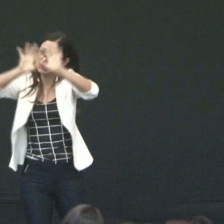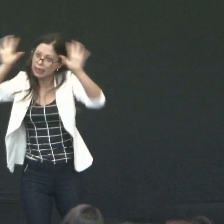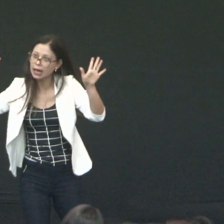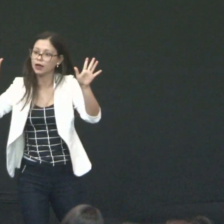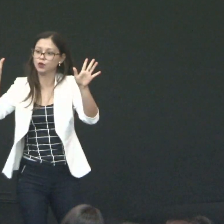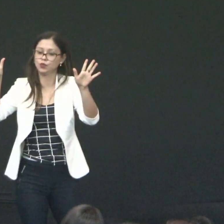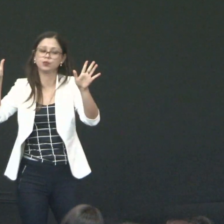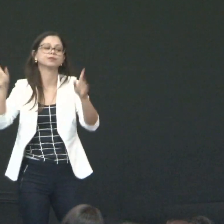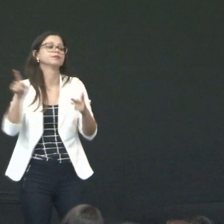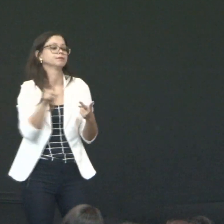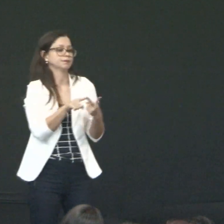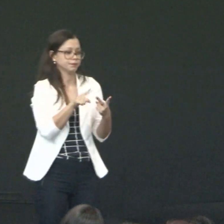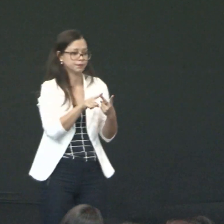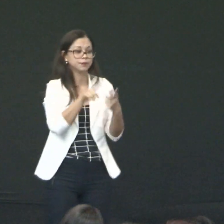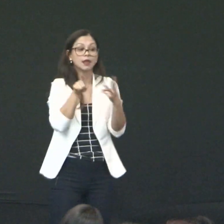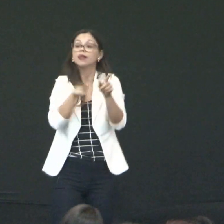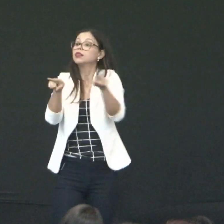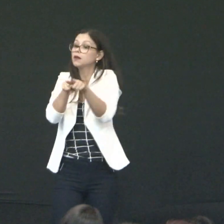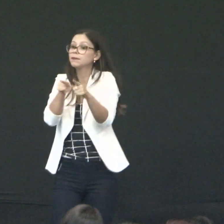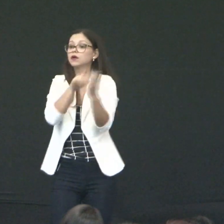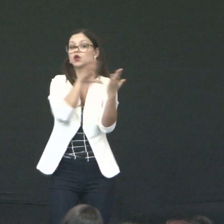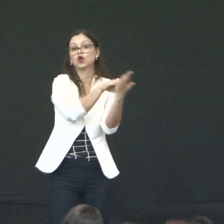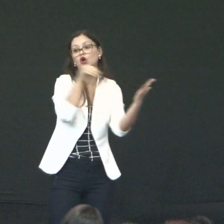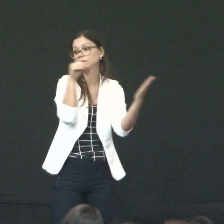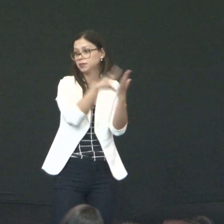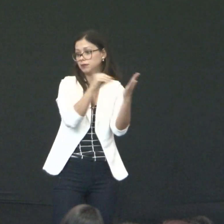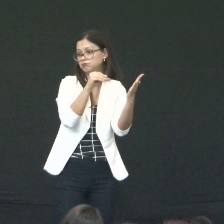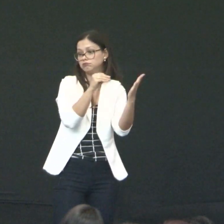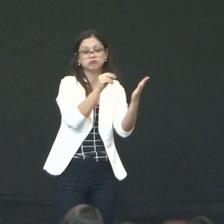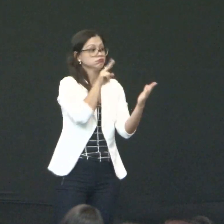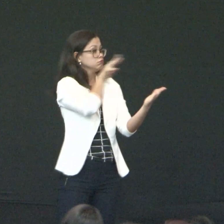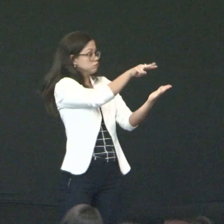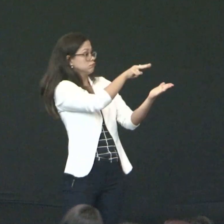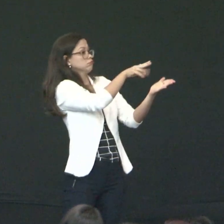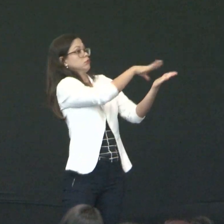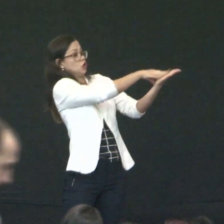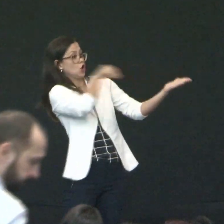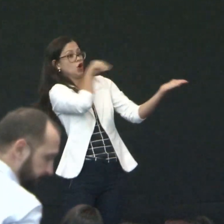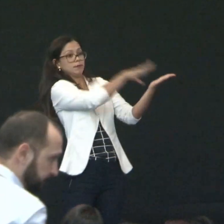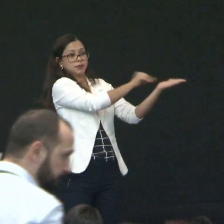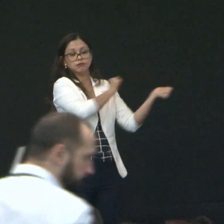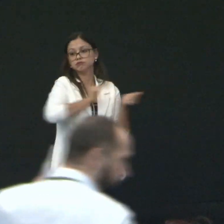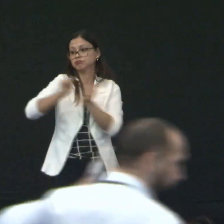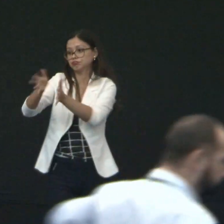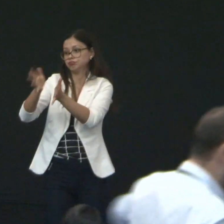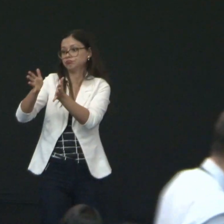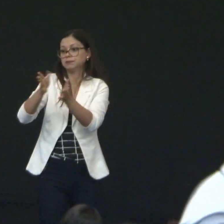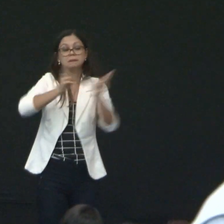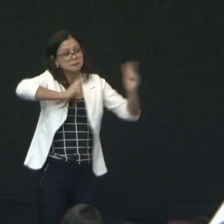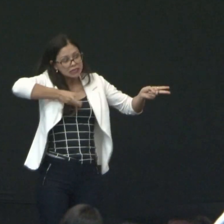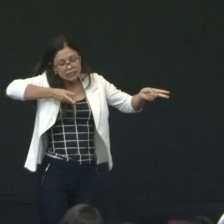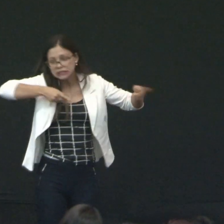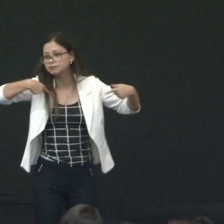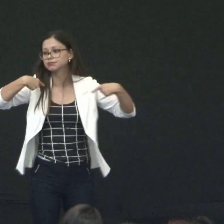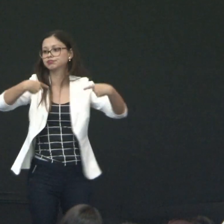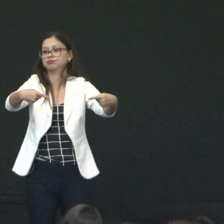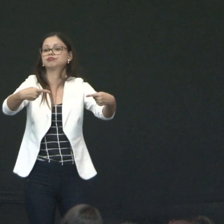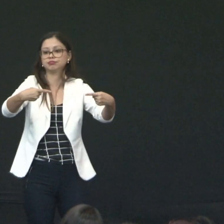de um contexto acadêmico para um contexto não acadêmico. Também ele pode atuar como um